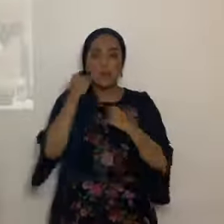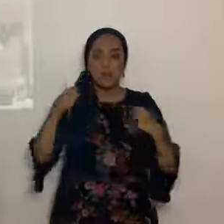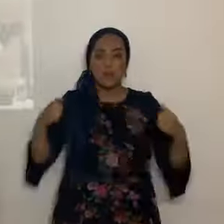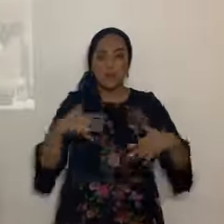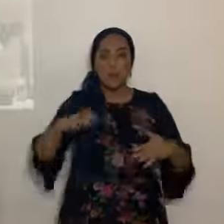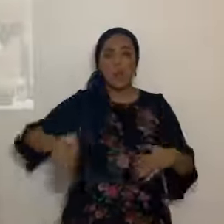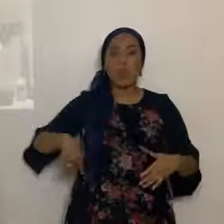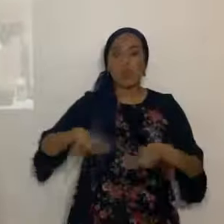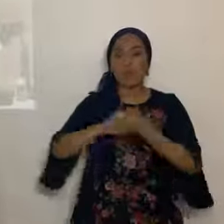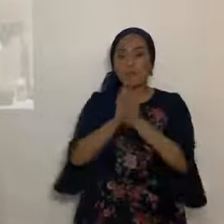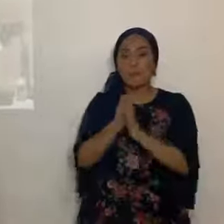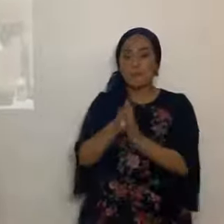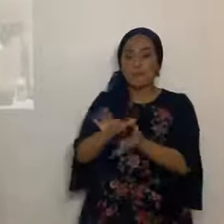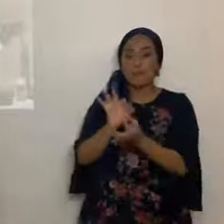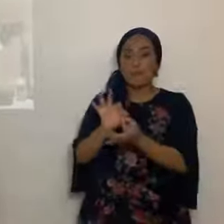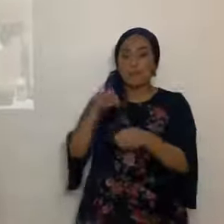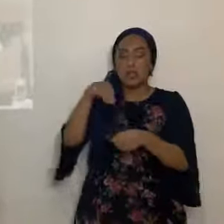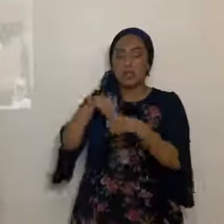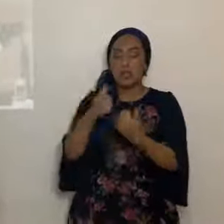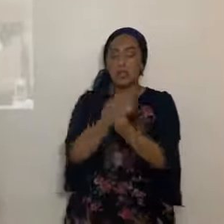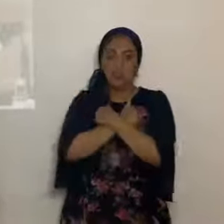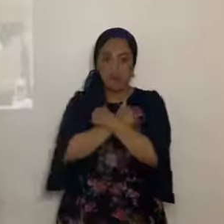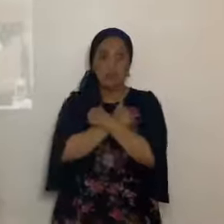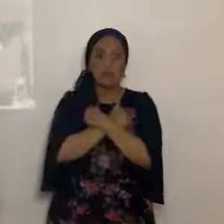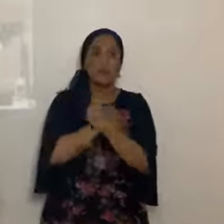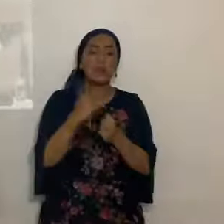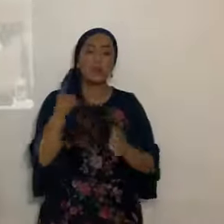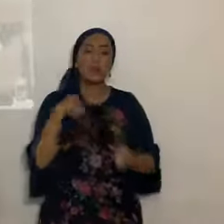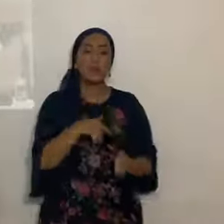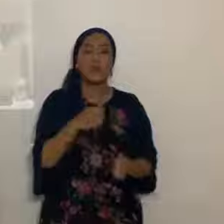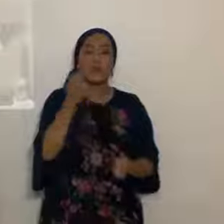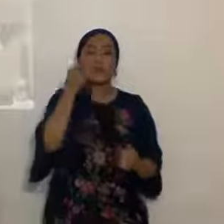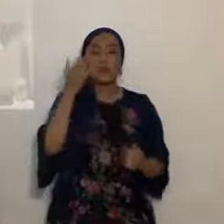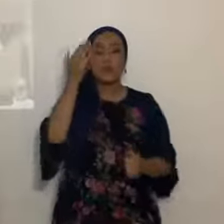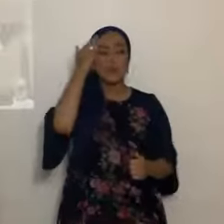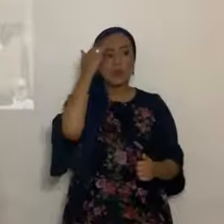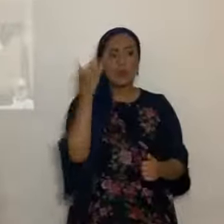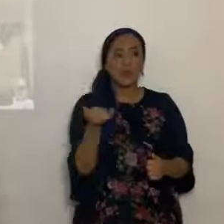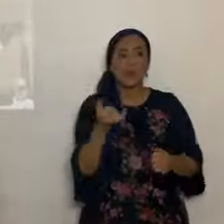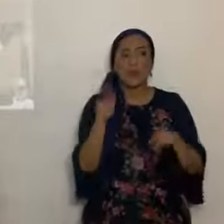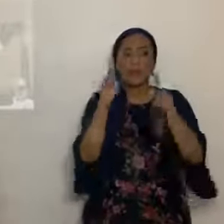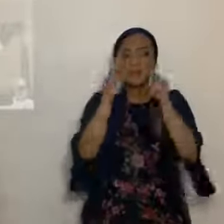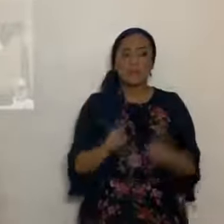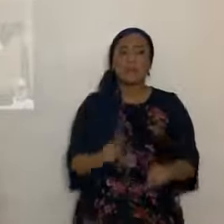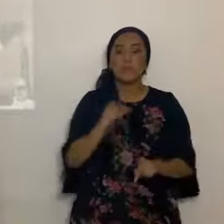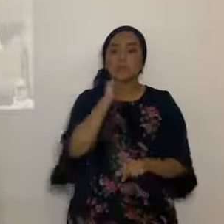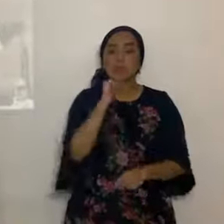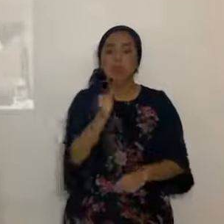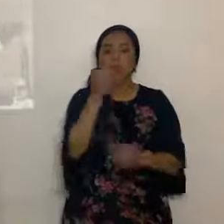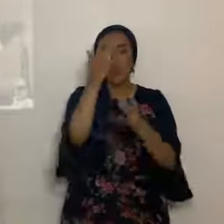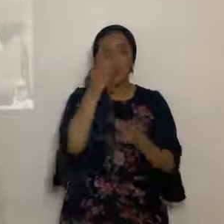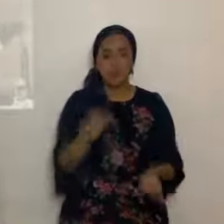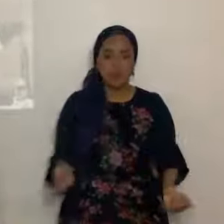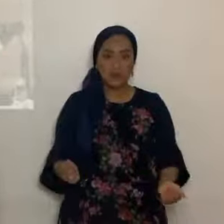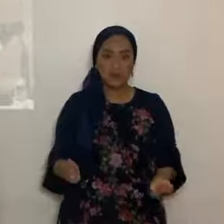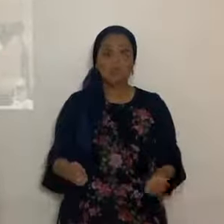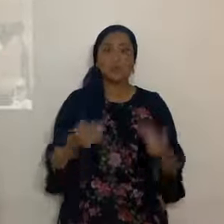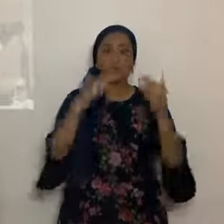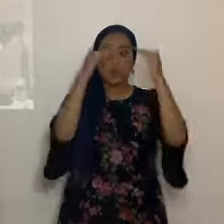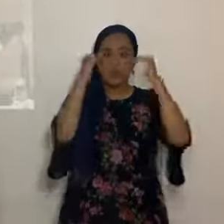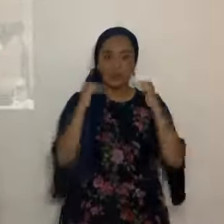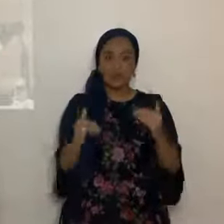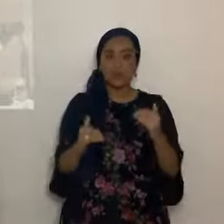sido perfeccionado en el amor. Entonces vamos entendiendo por qué la persona no es sanada. Ahora paso